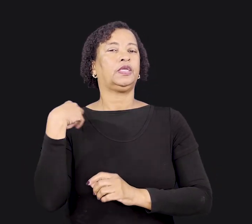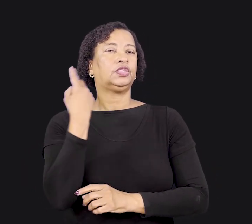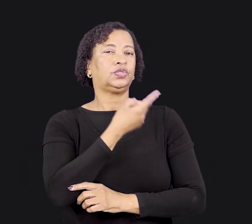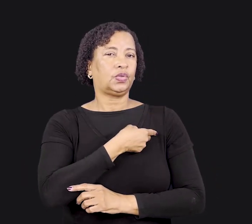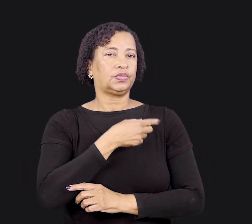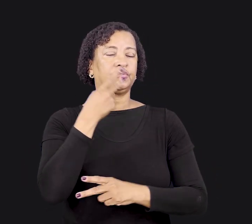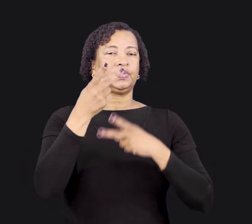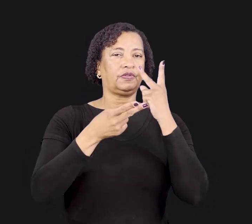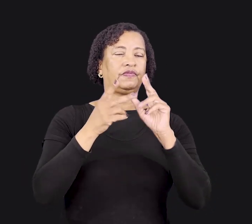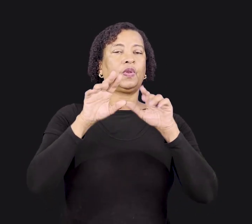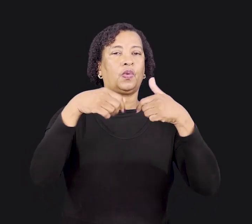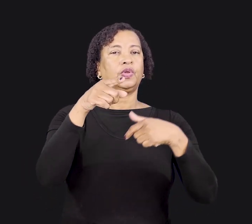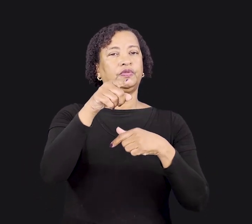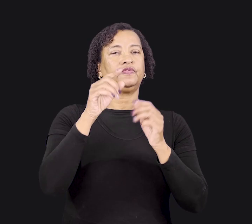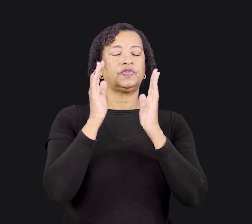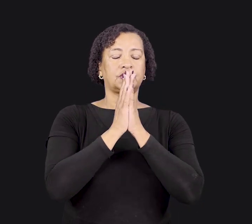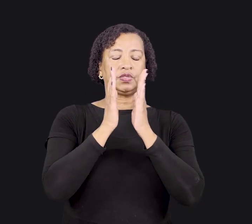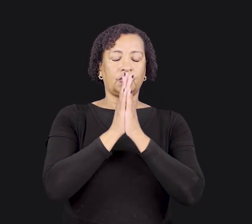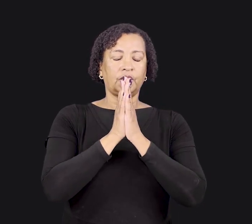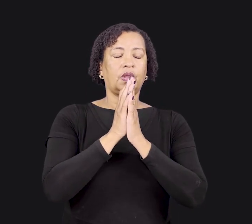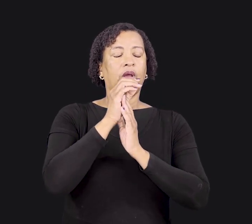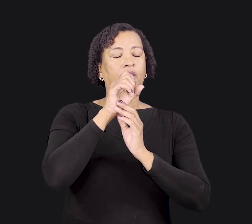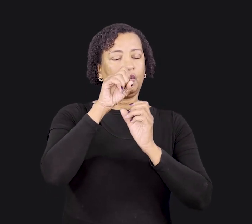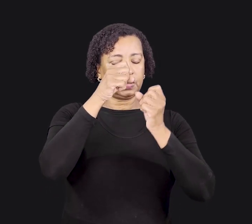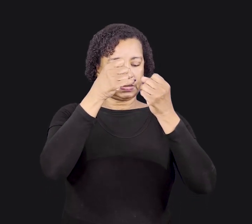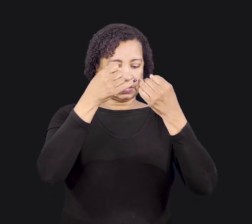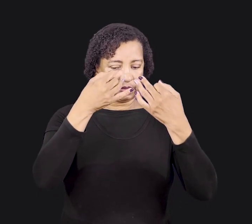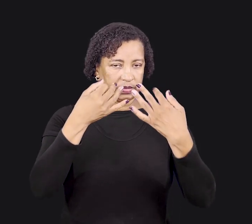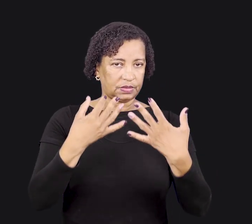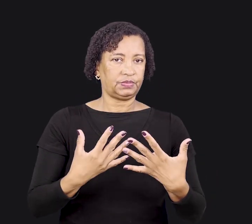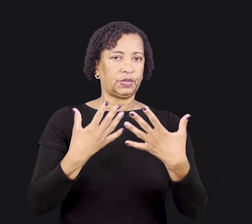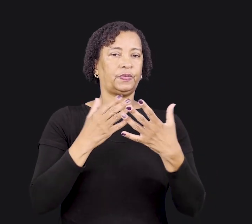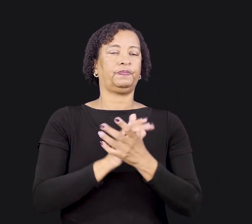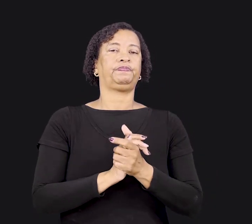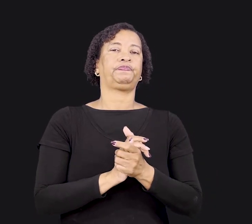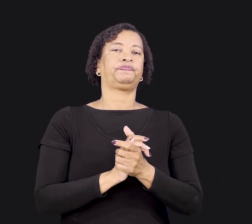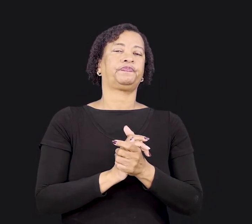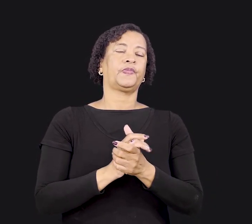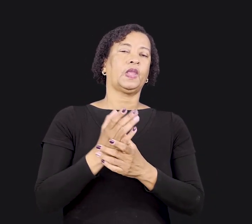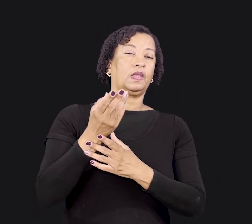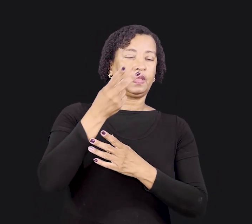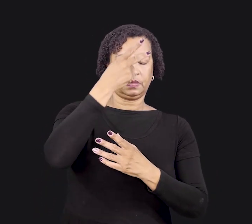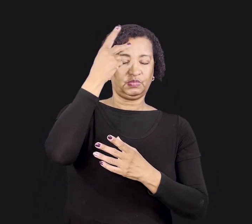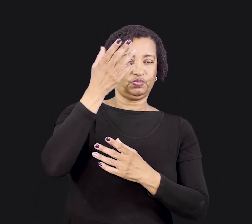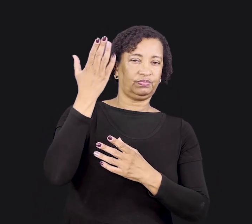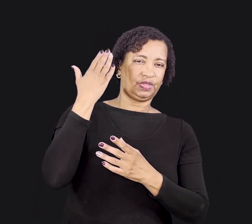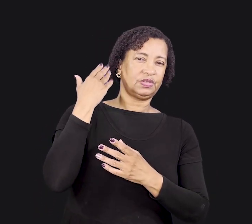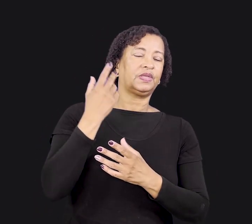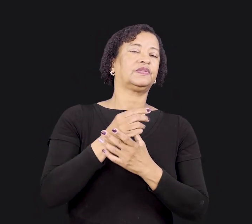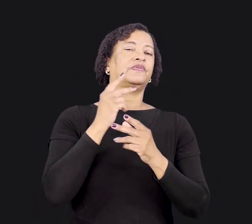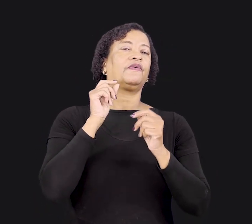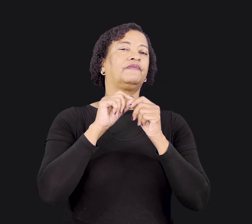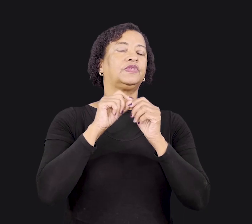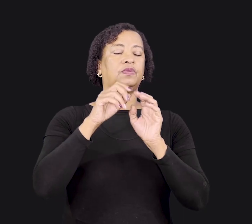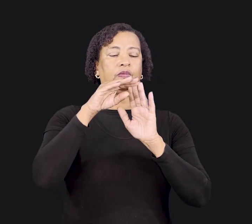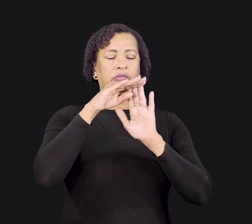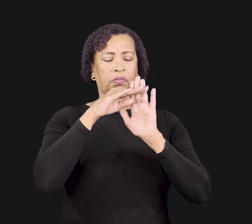Ele disse, quando você orar, ore assim, assim e assim. Os antigos rabinos costumavam dar uma lista de pedidos